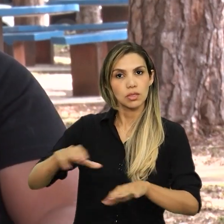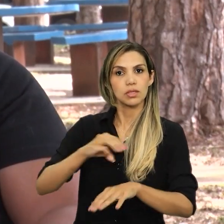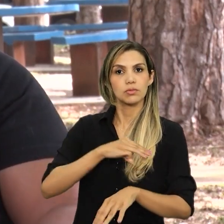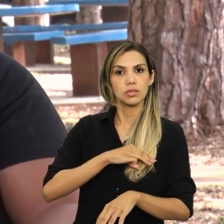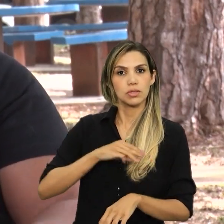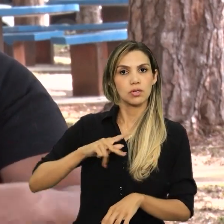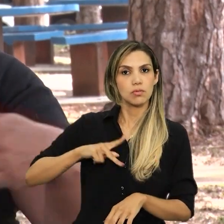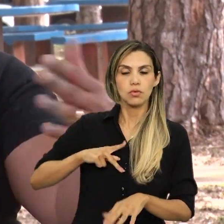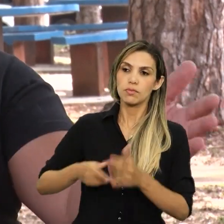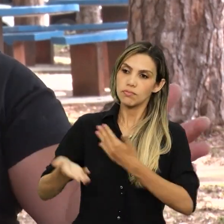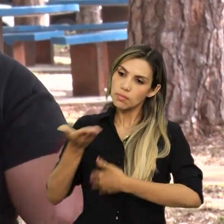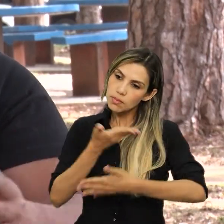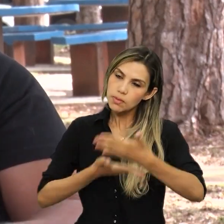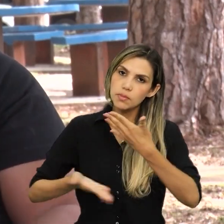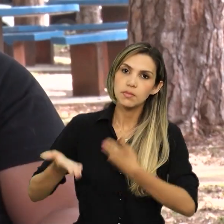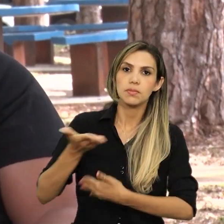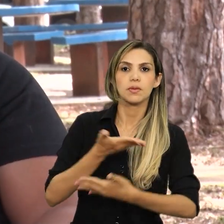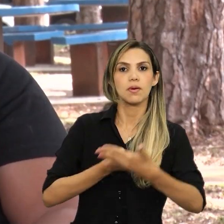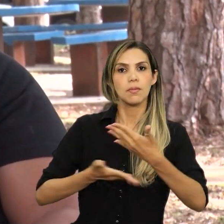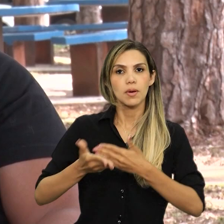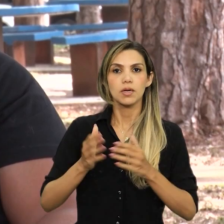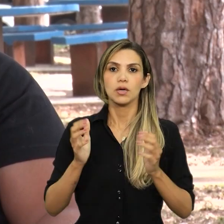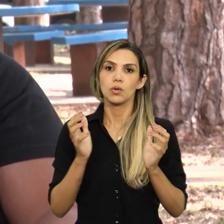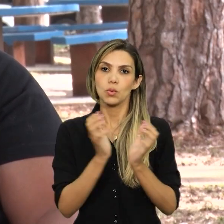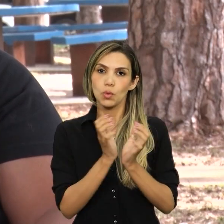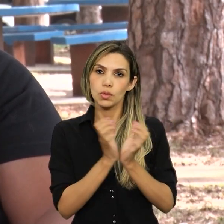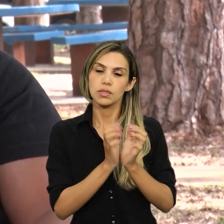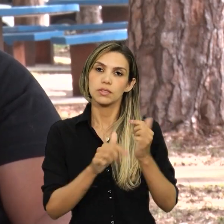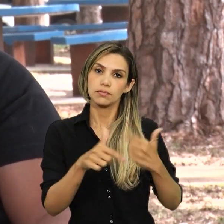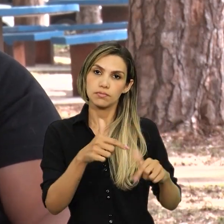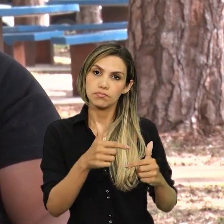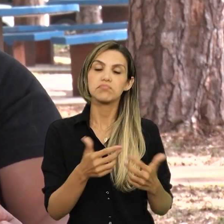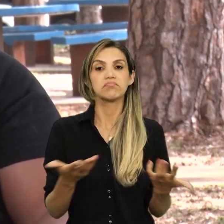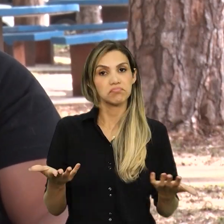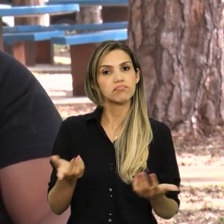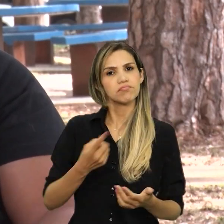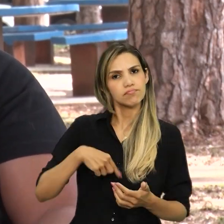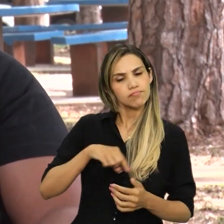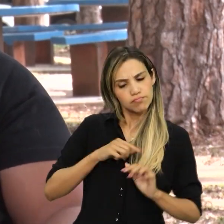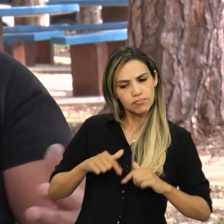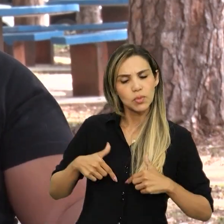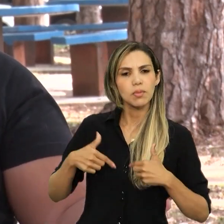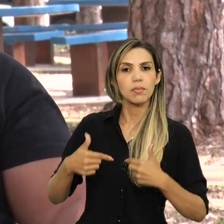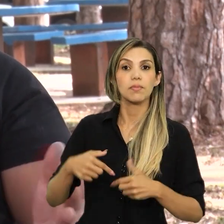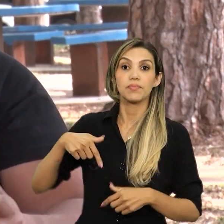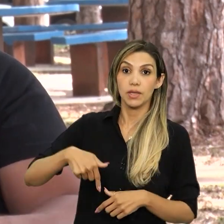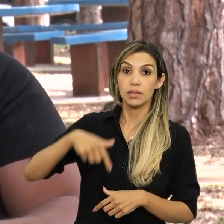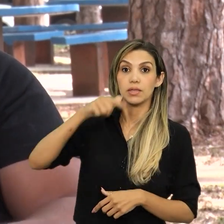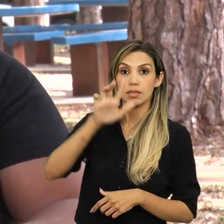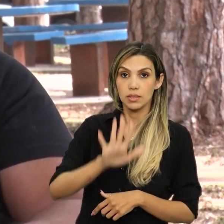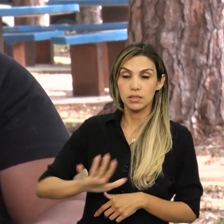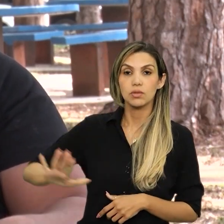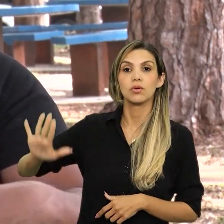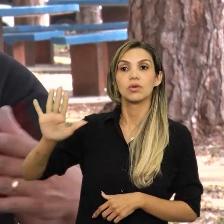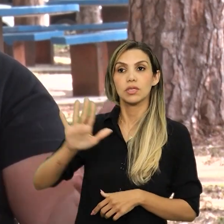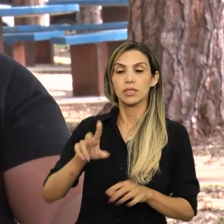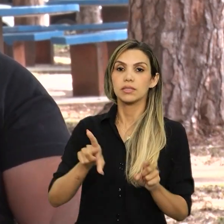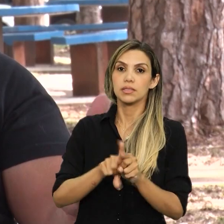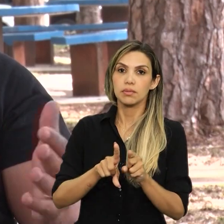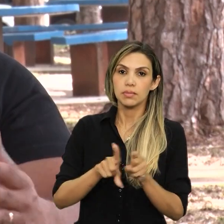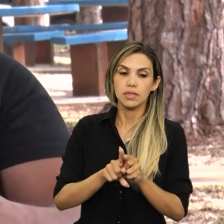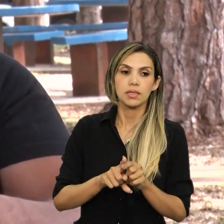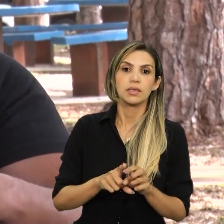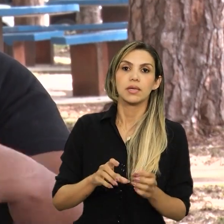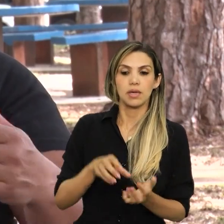Ministério Público do Trabalho para dialogar com a classe trabalhadora. Então a gente tem feito isso. Agora sim, aqui em Goiás a gente reúne